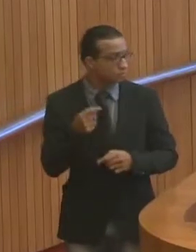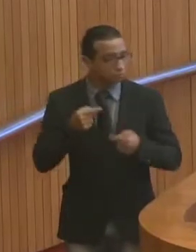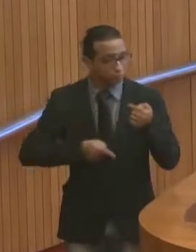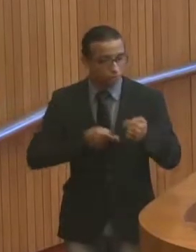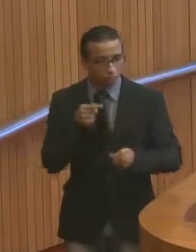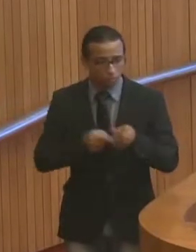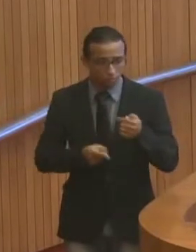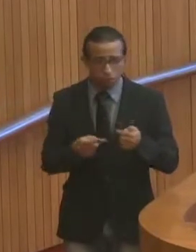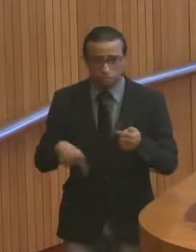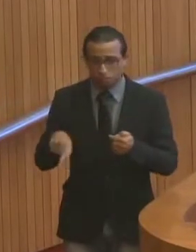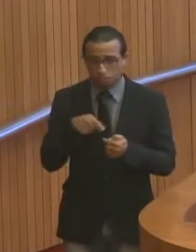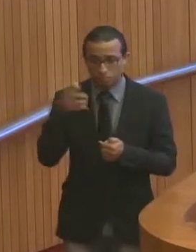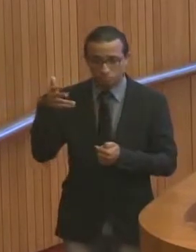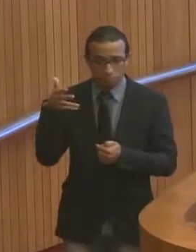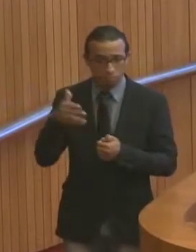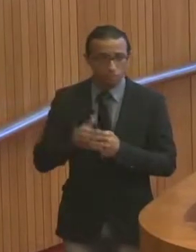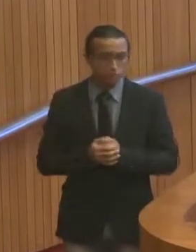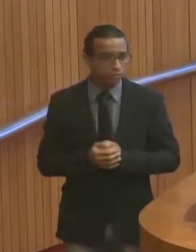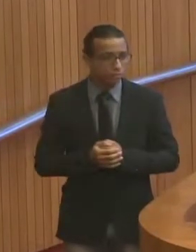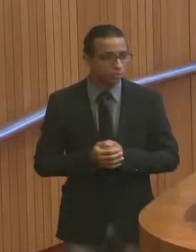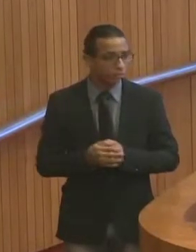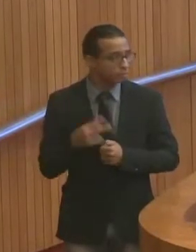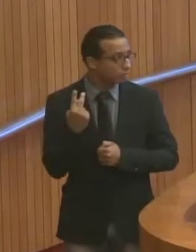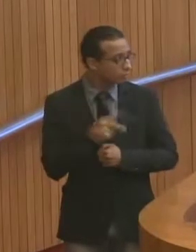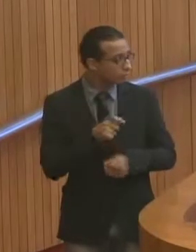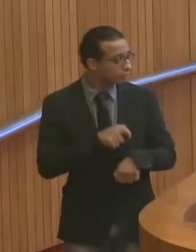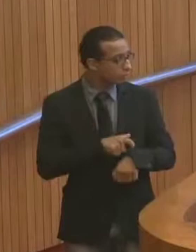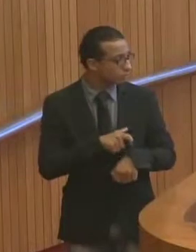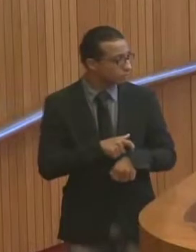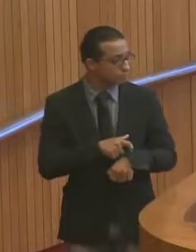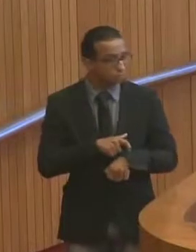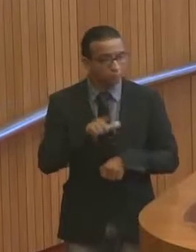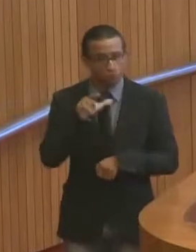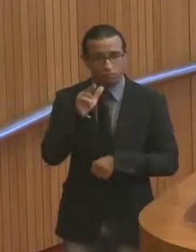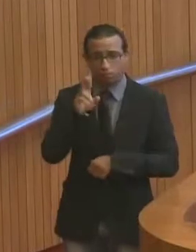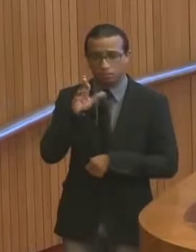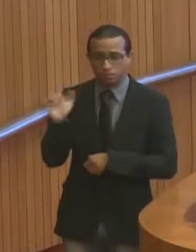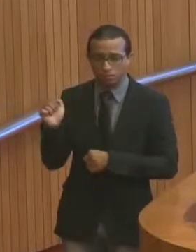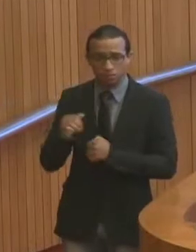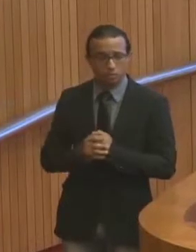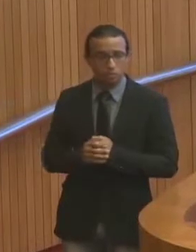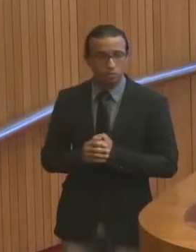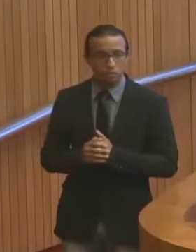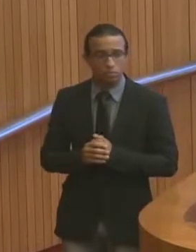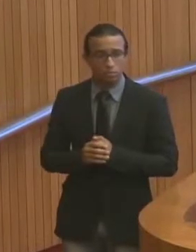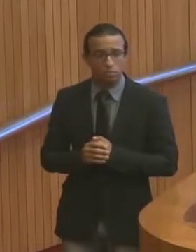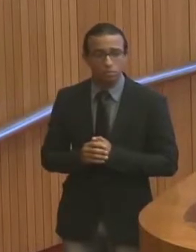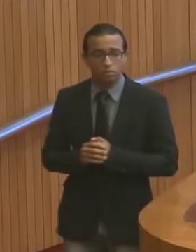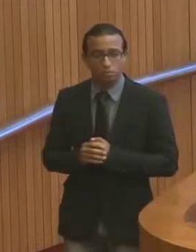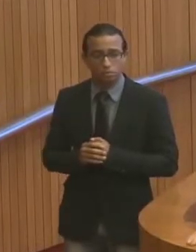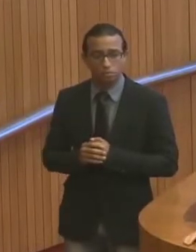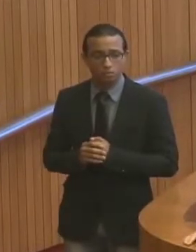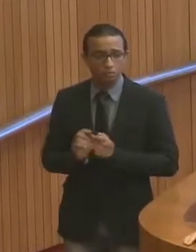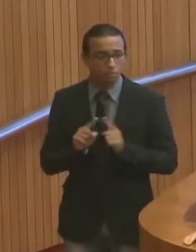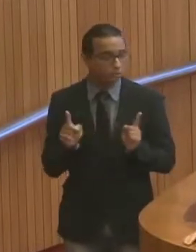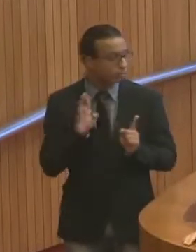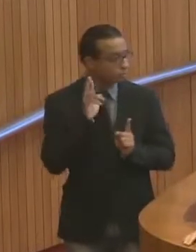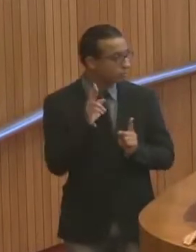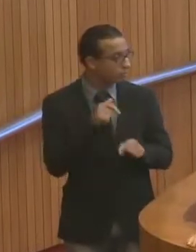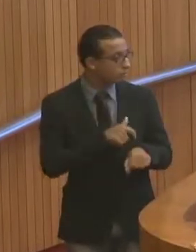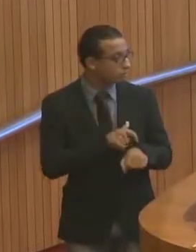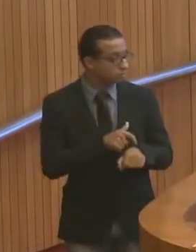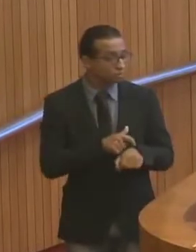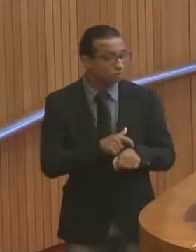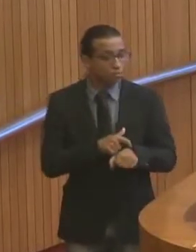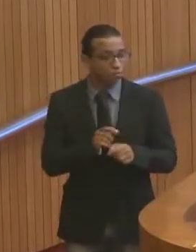aqui nessa tribuna esse assunto. Vossa Excelência fala pelo tempo da liderança. Muito obrigado, senhor presidente. Senhor presidente, mas o Deputado- tempo da liderança não permite a parte. Eu queria que